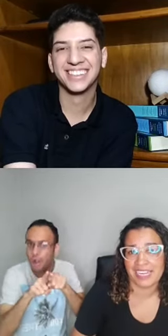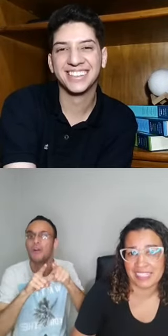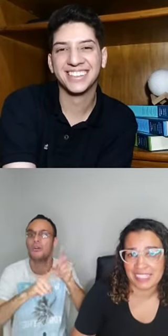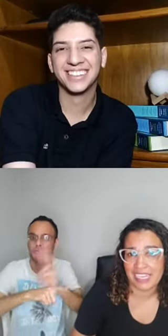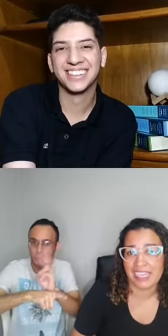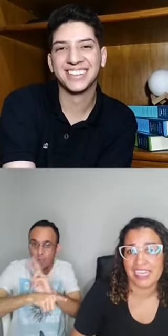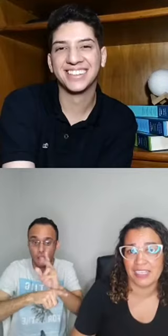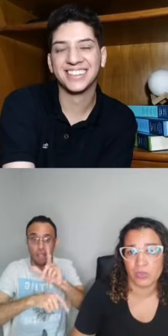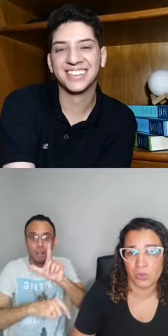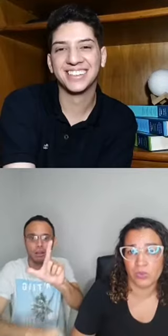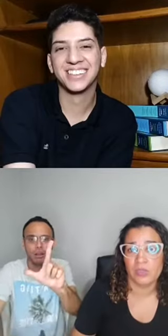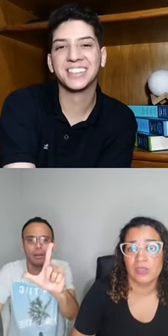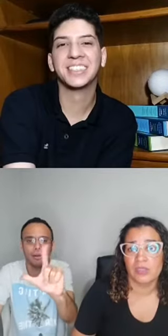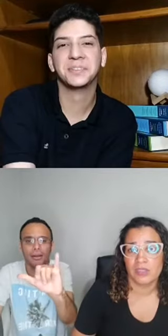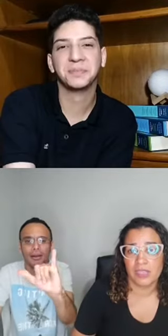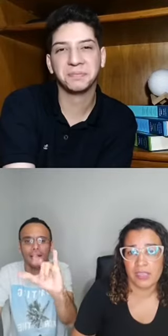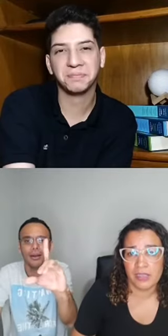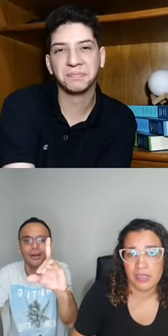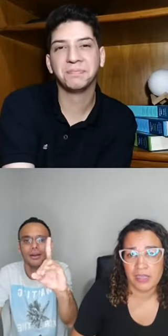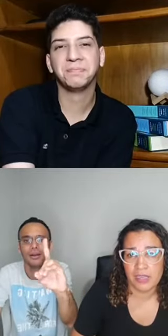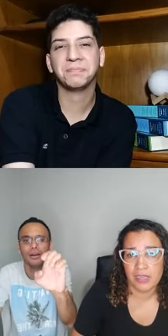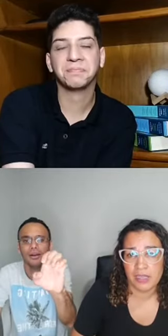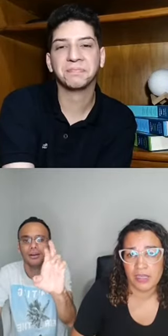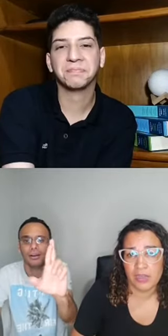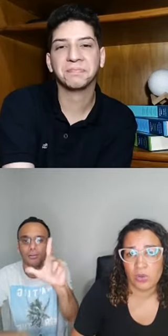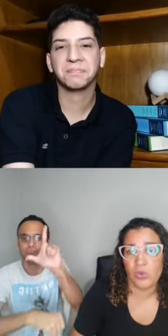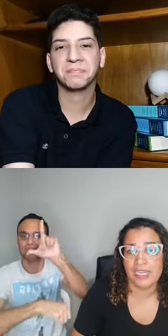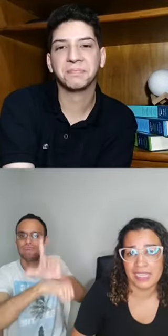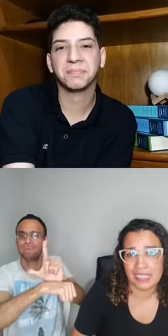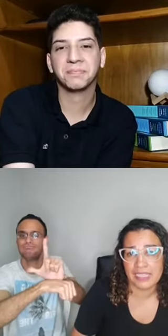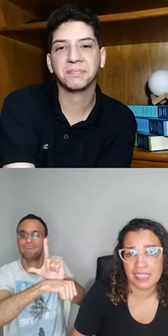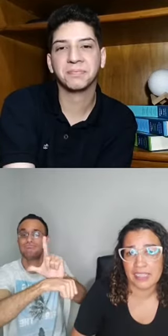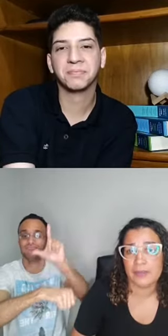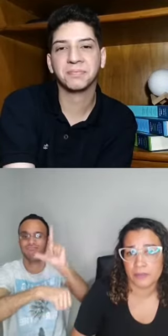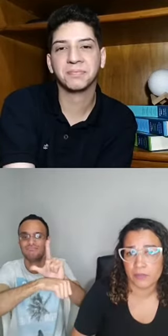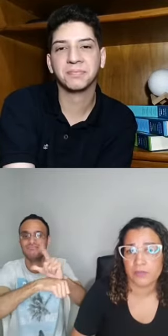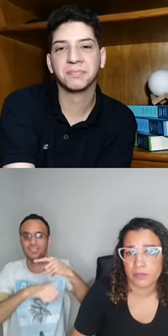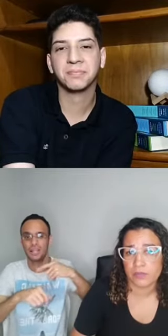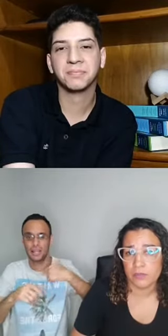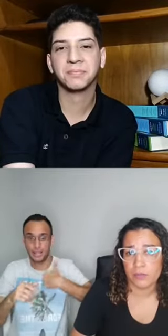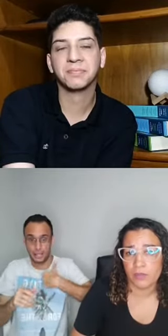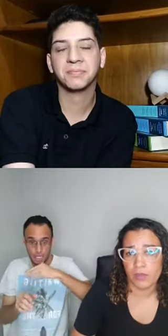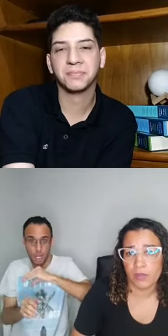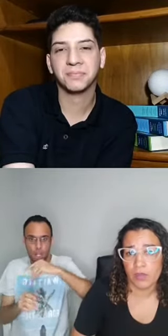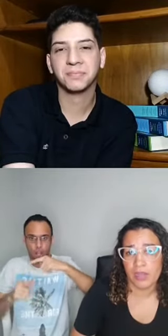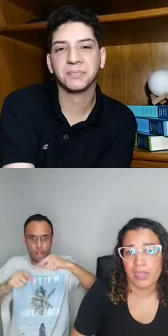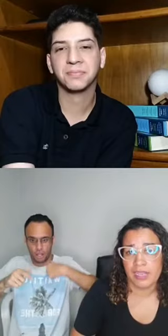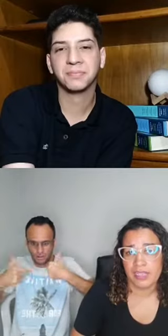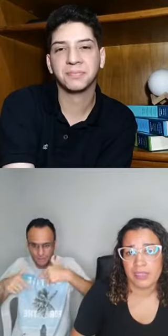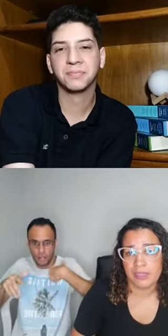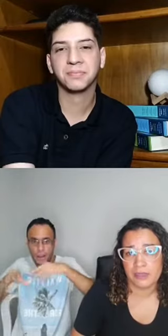está crescendo, né? O líder,